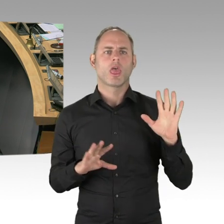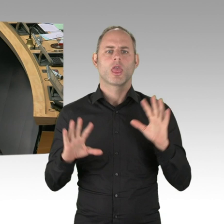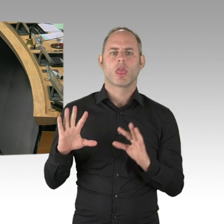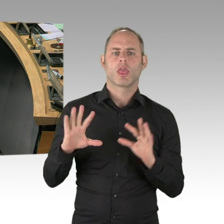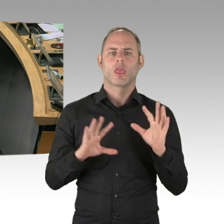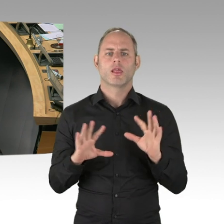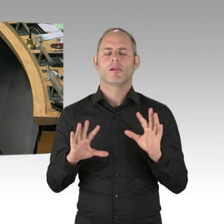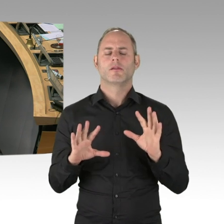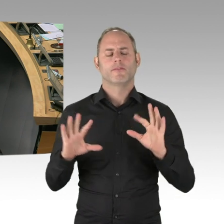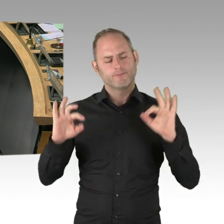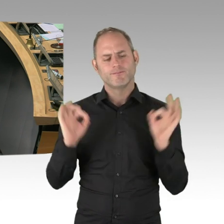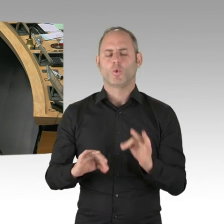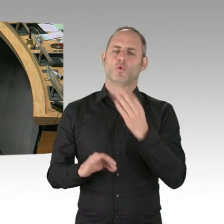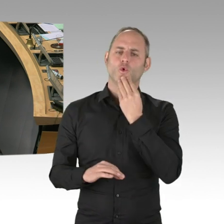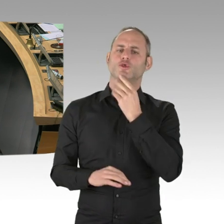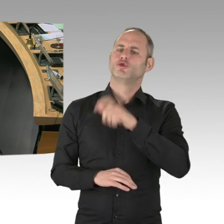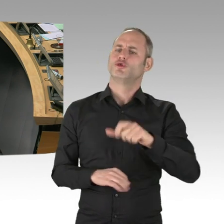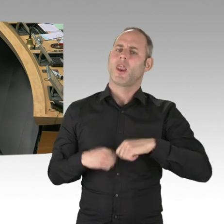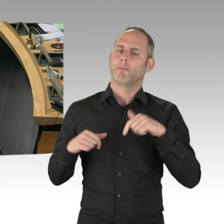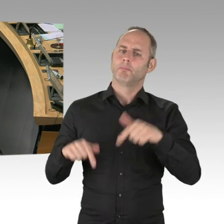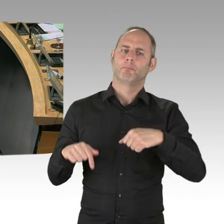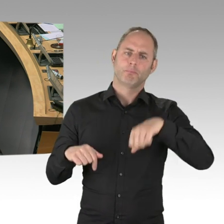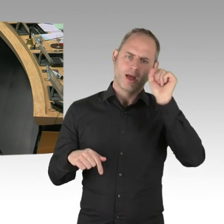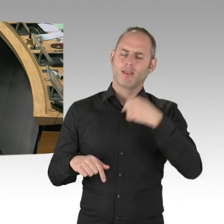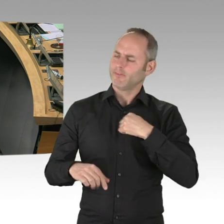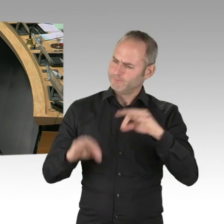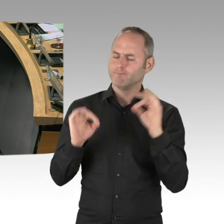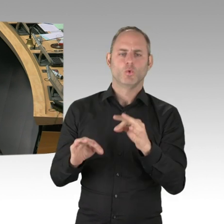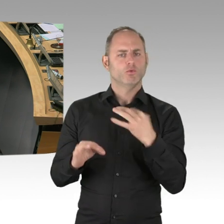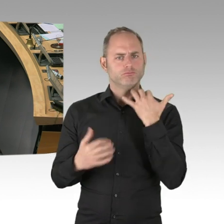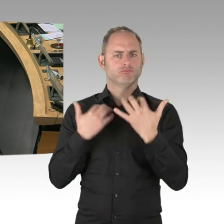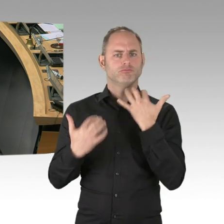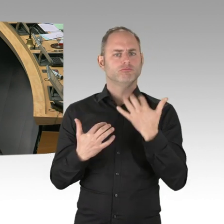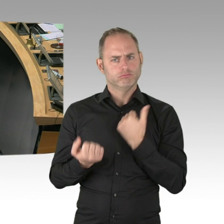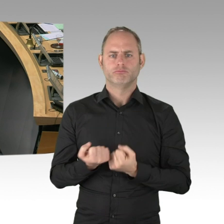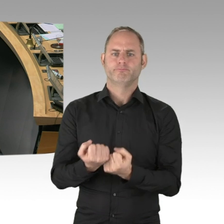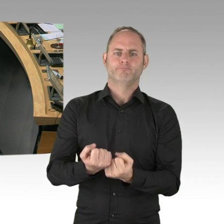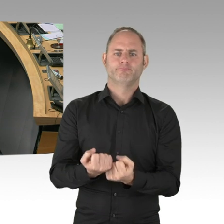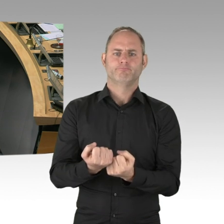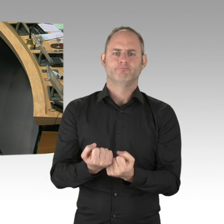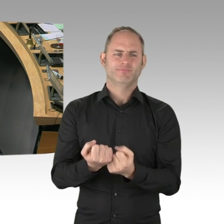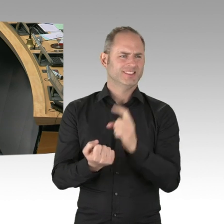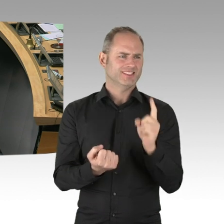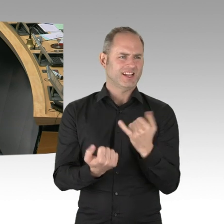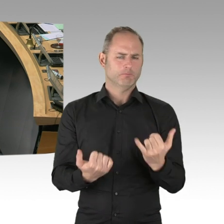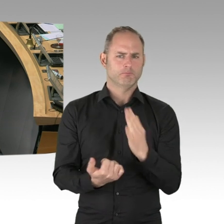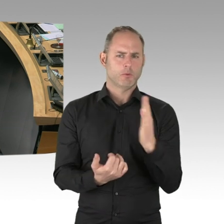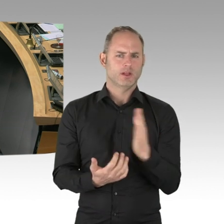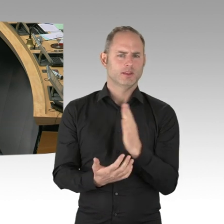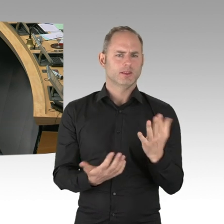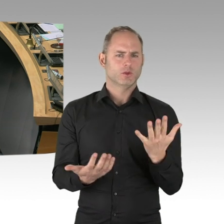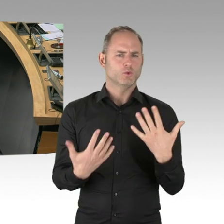Anfeindungen befürchten müssen. Anfeindungen, für die letztlich die Politik der leider seit Jahren dieses Land und unsere